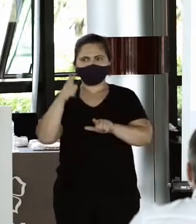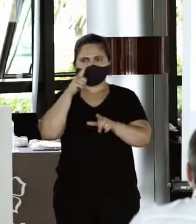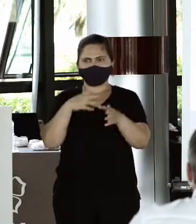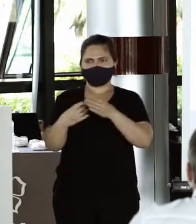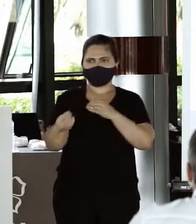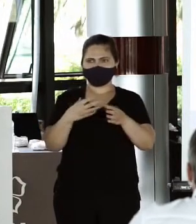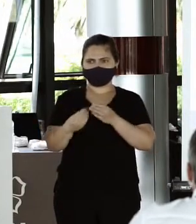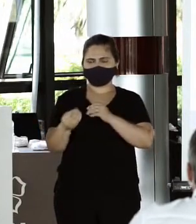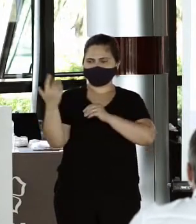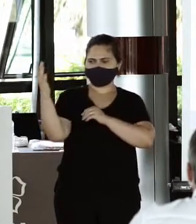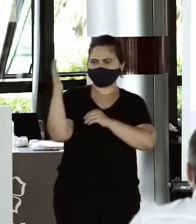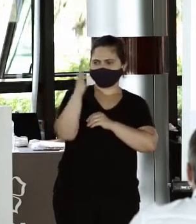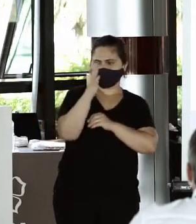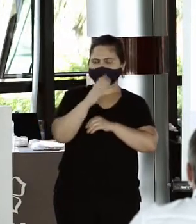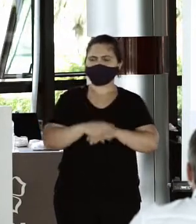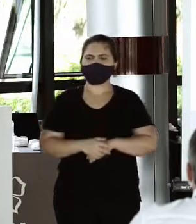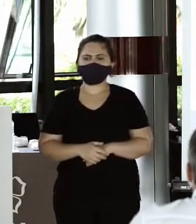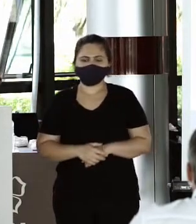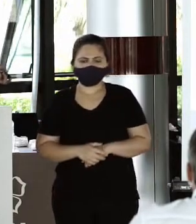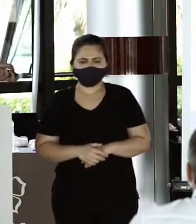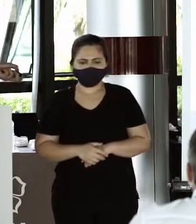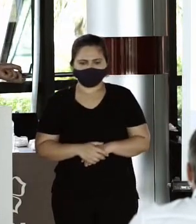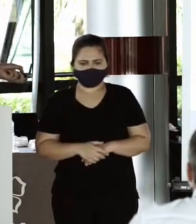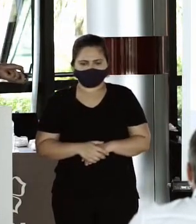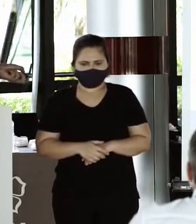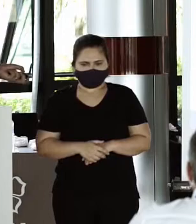fugir dessas reflexões. Tá bom?